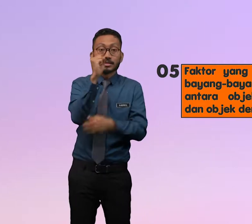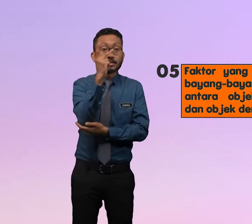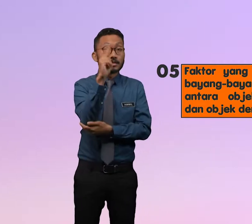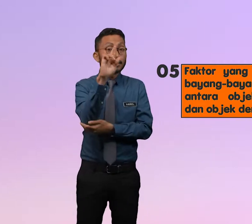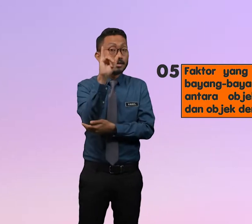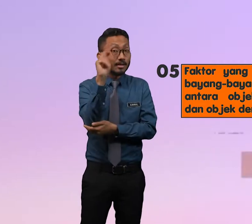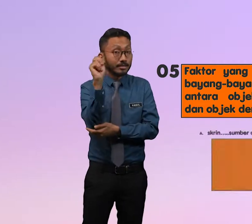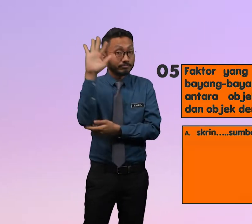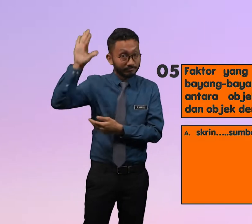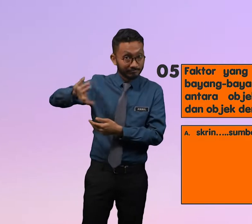Clean